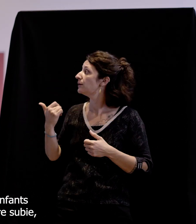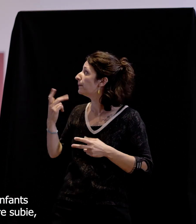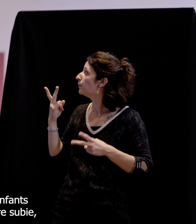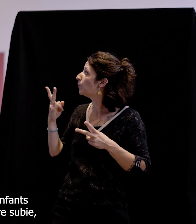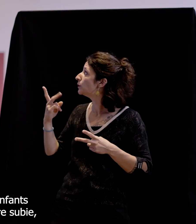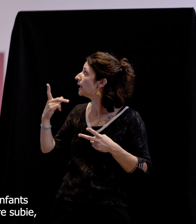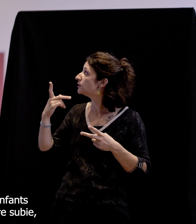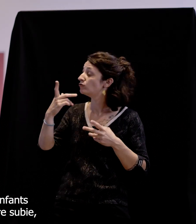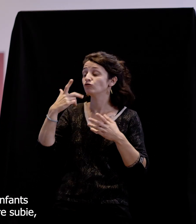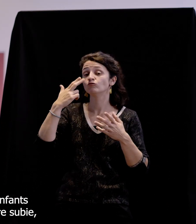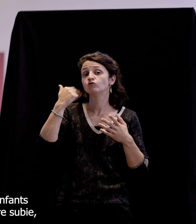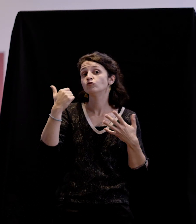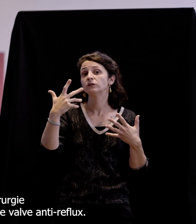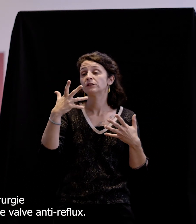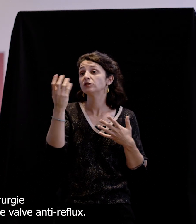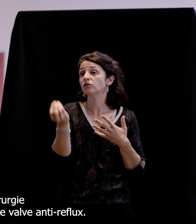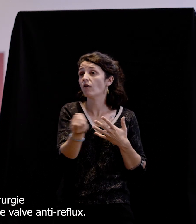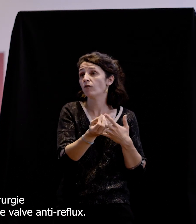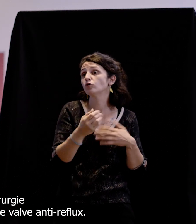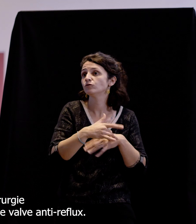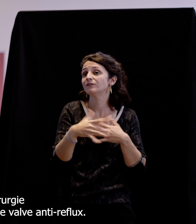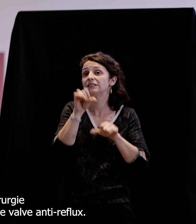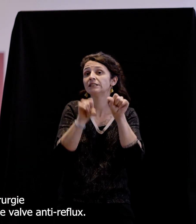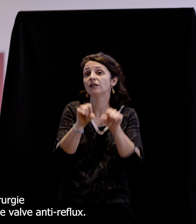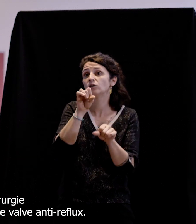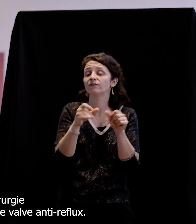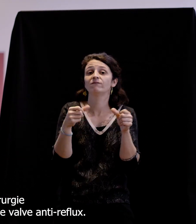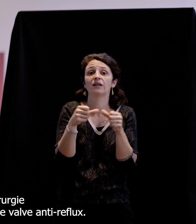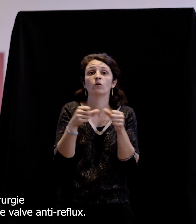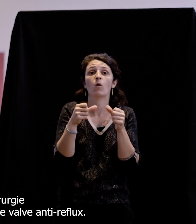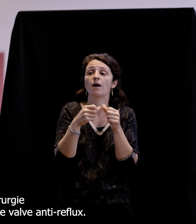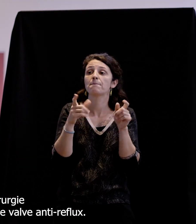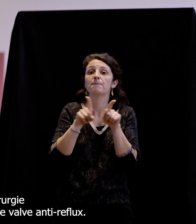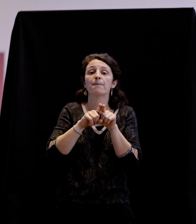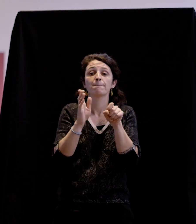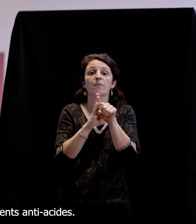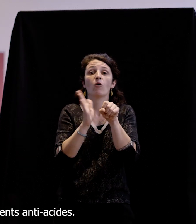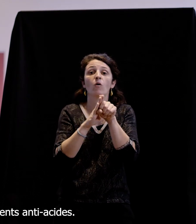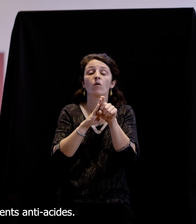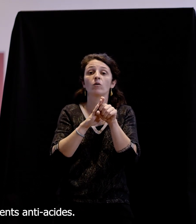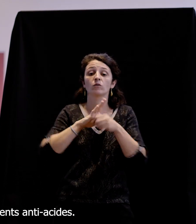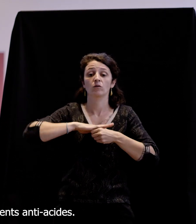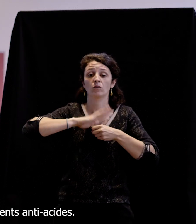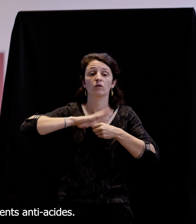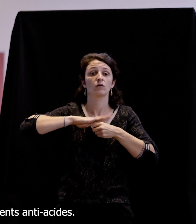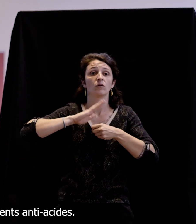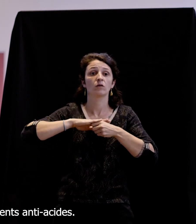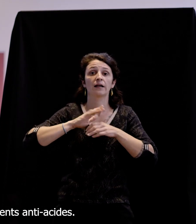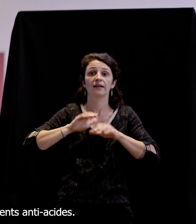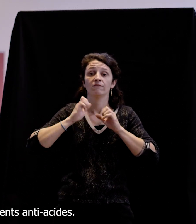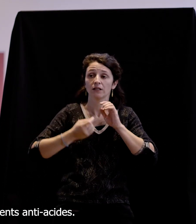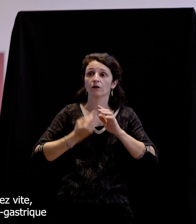que vos enfants ont peut-être subi, donc cette chirurgie qui permet de faire une valve anti-reflux, et puis les médicaments